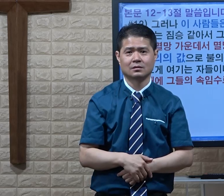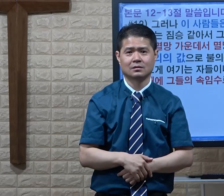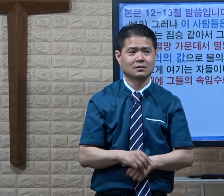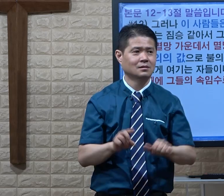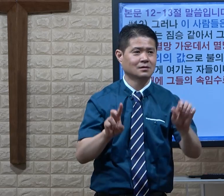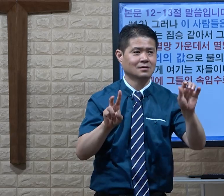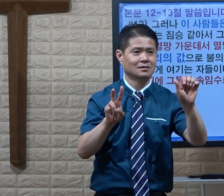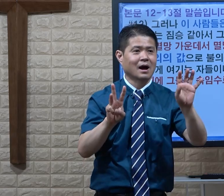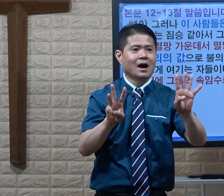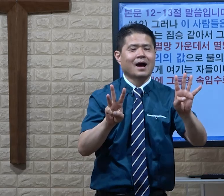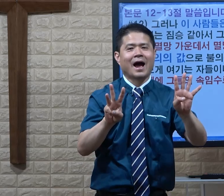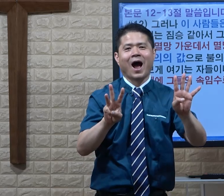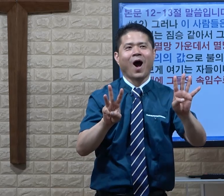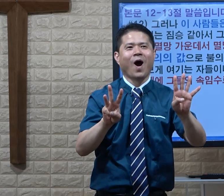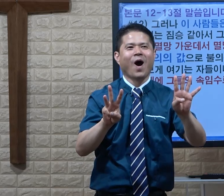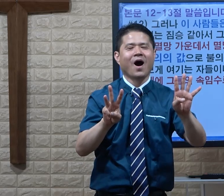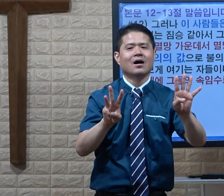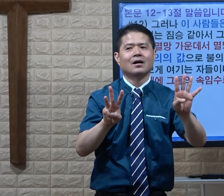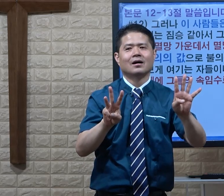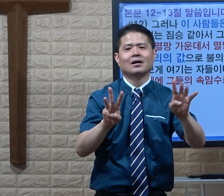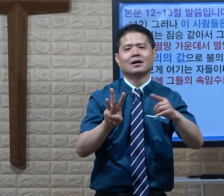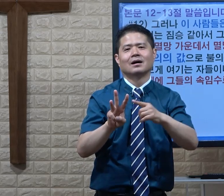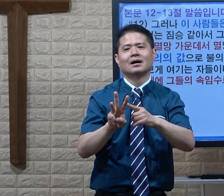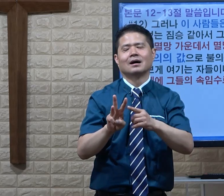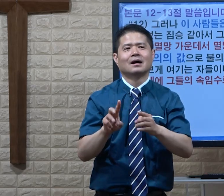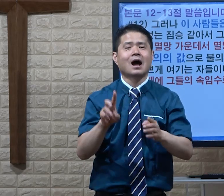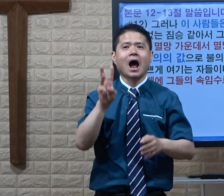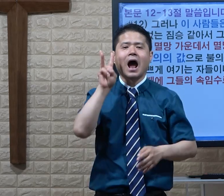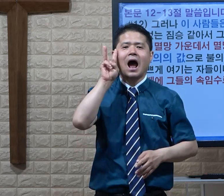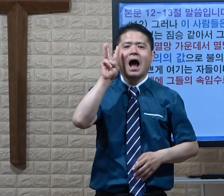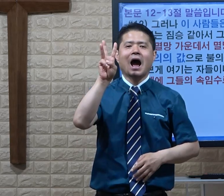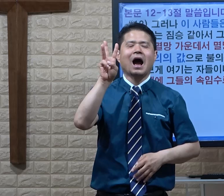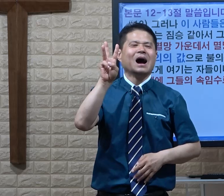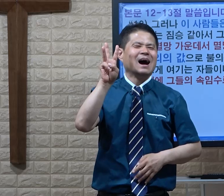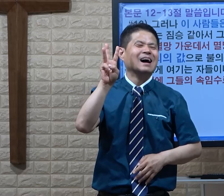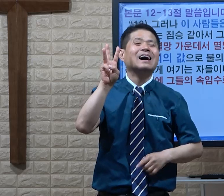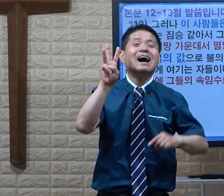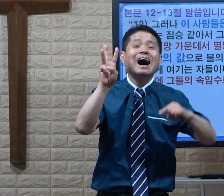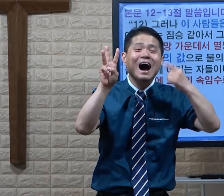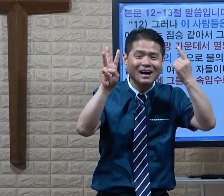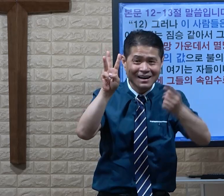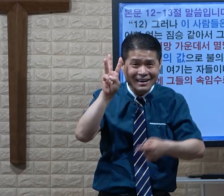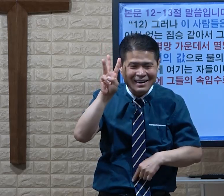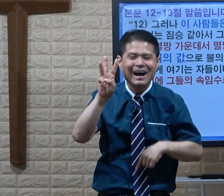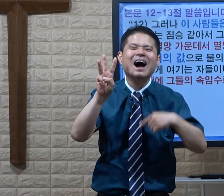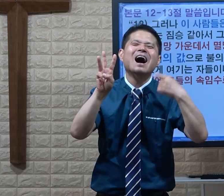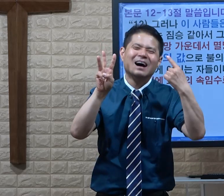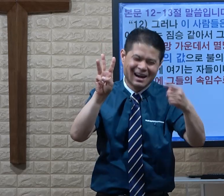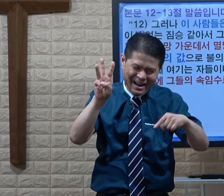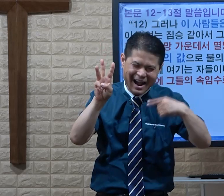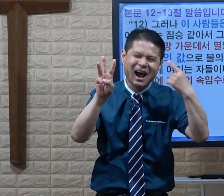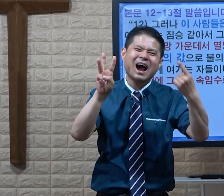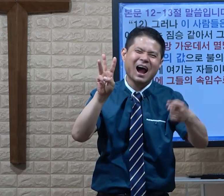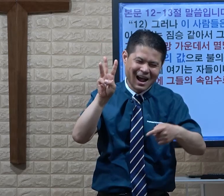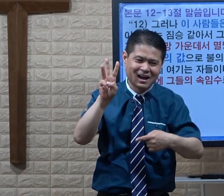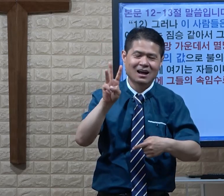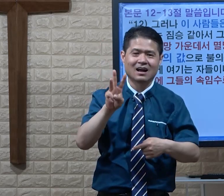현상들이 심해질 것입니다. 사람들이 4일째에 좋아하지만 그 3일을 쉬고